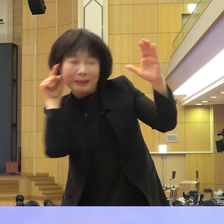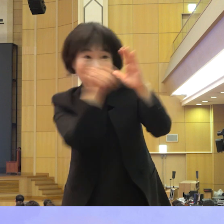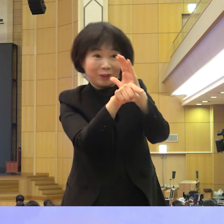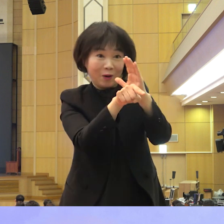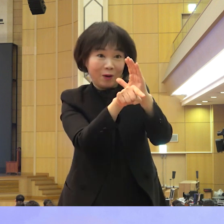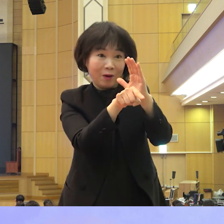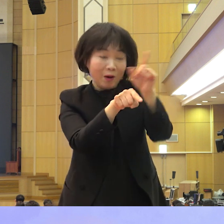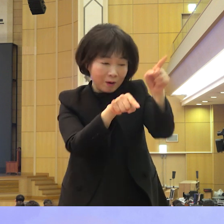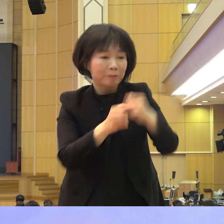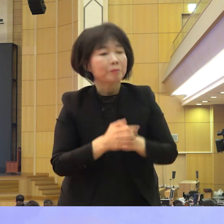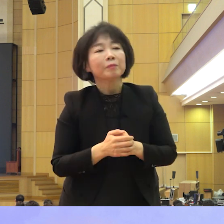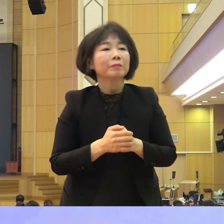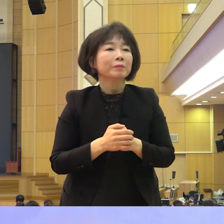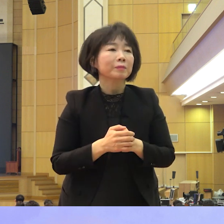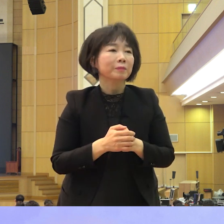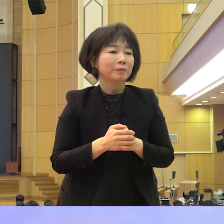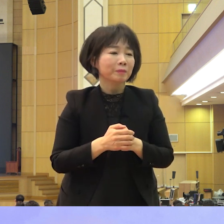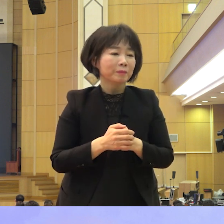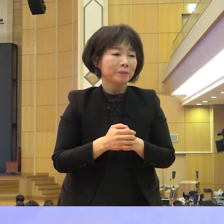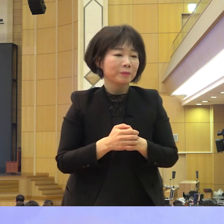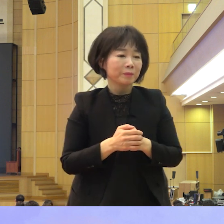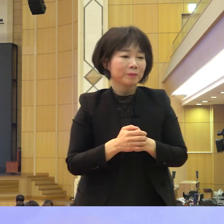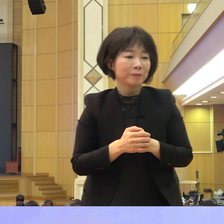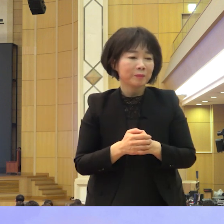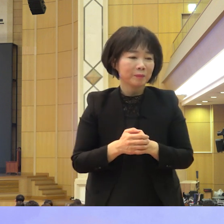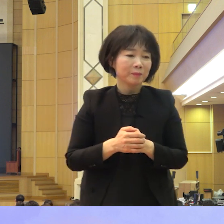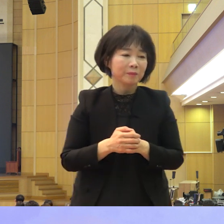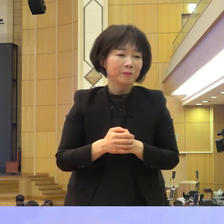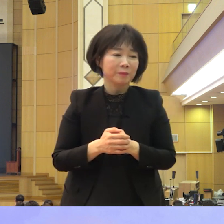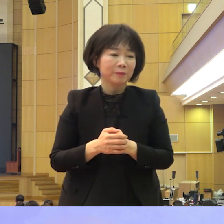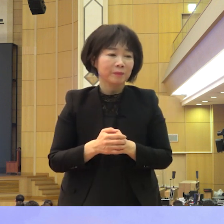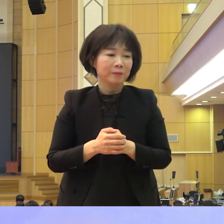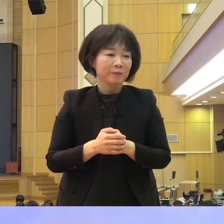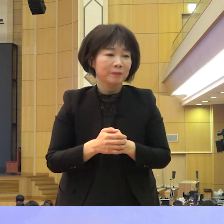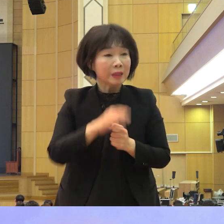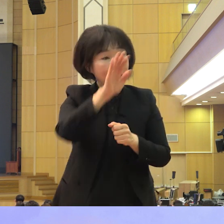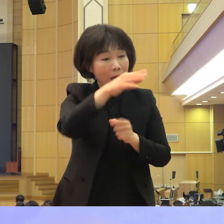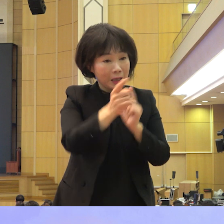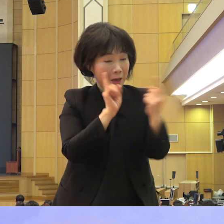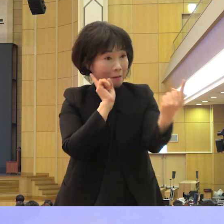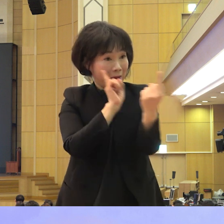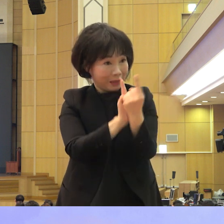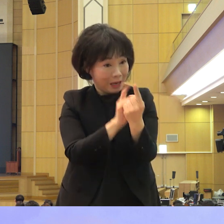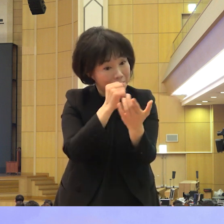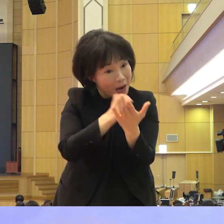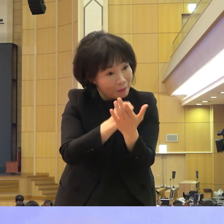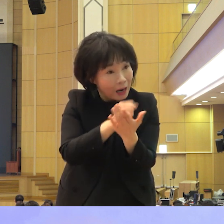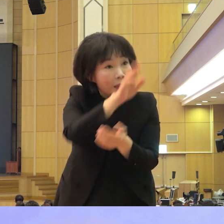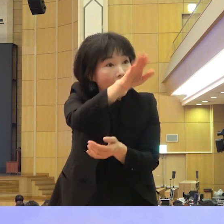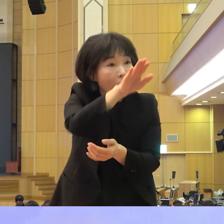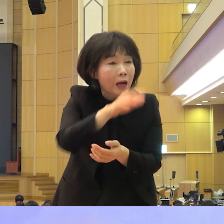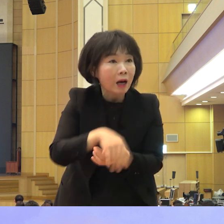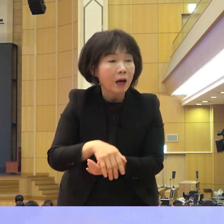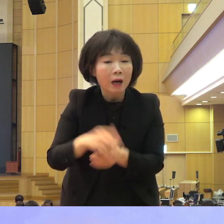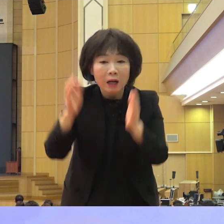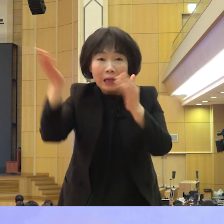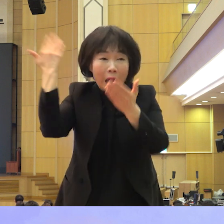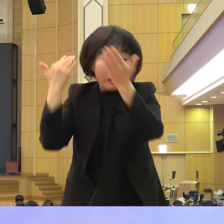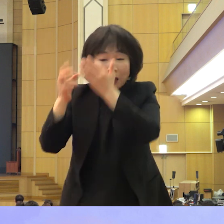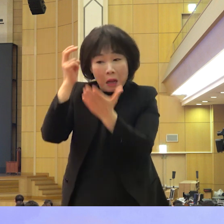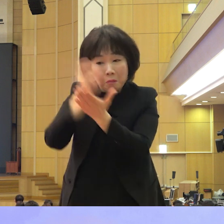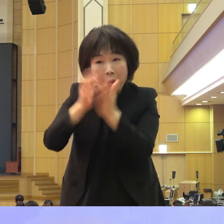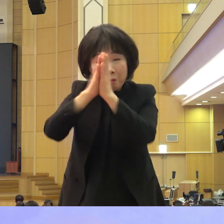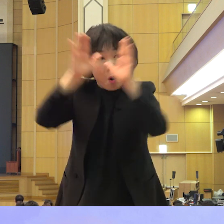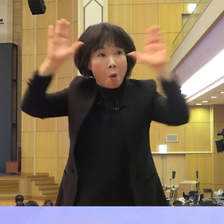만났는데 모세가 빌립이 나다네엘에게 말하기를 모세가 율법에 기록했다 이게요.